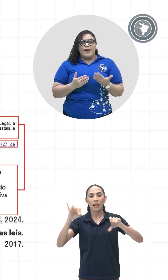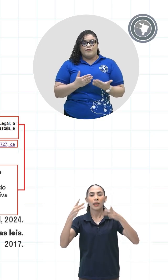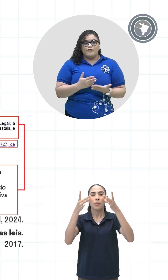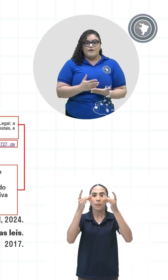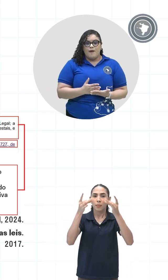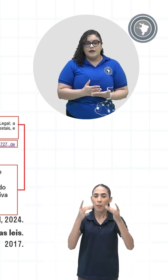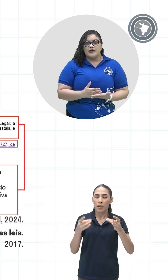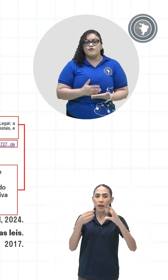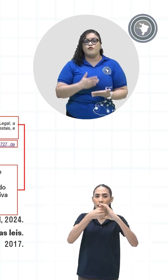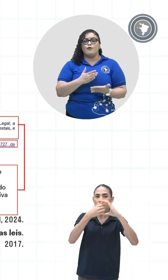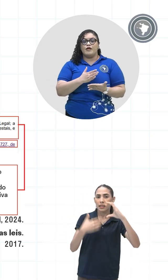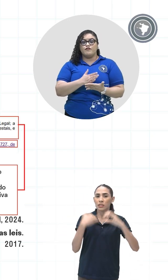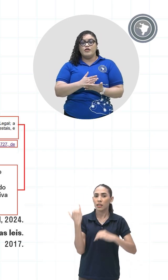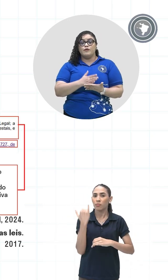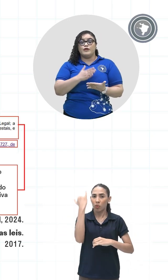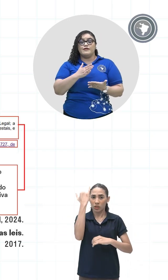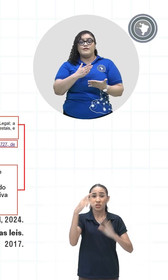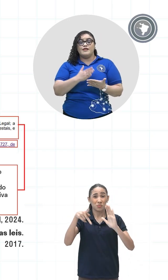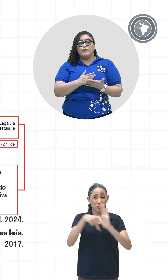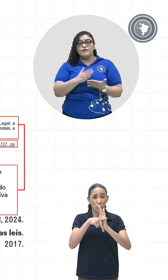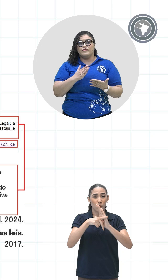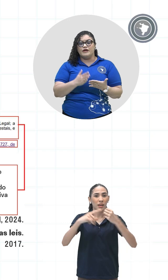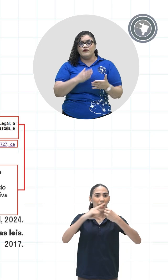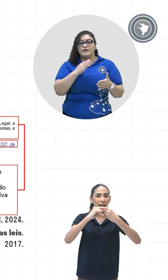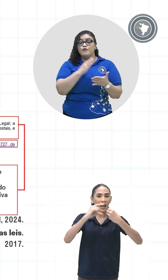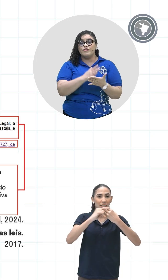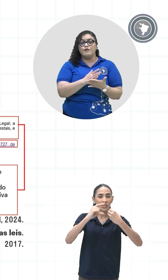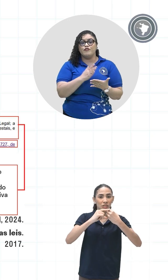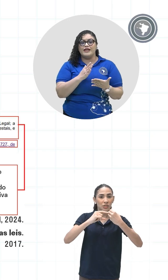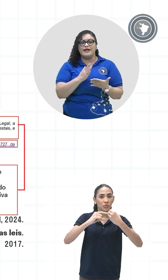os aspectos importantes do artigo que não